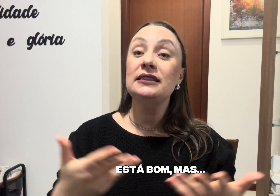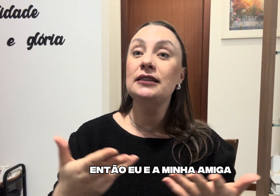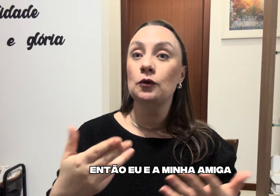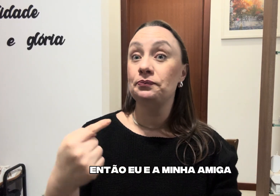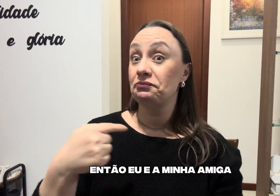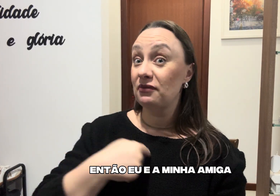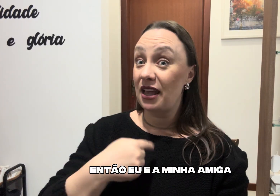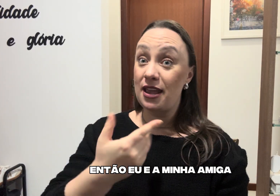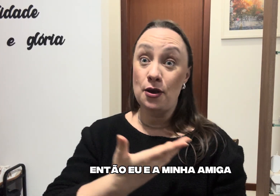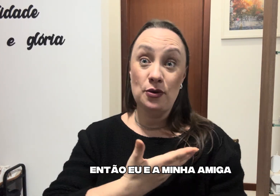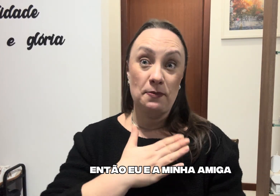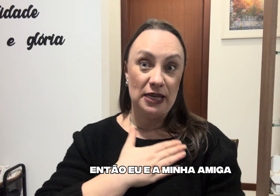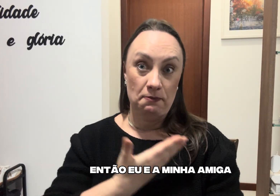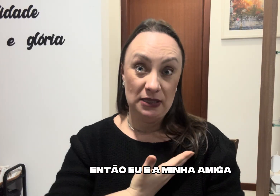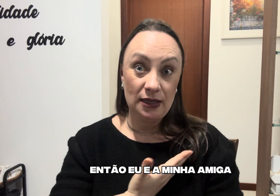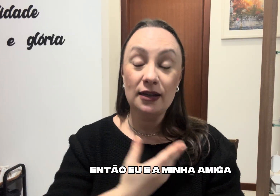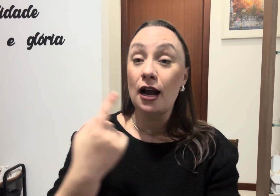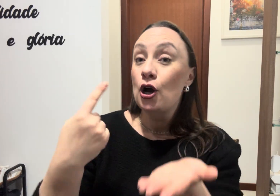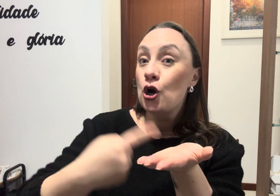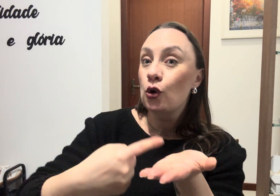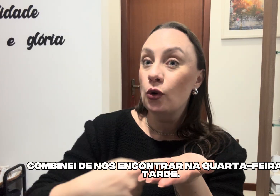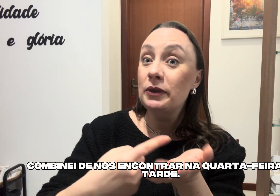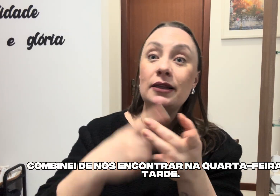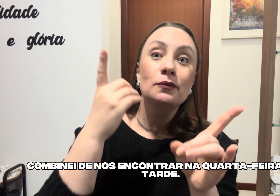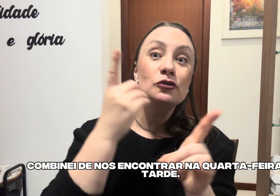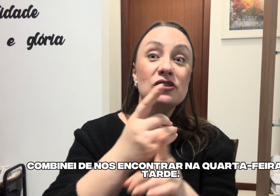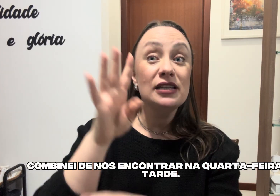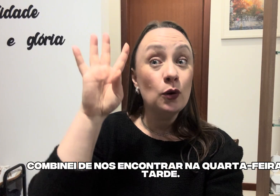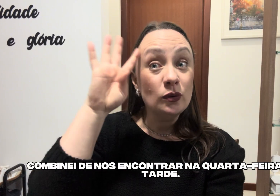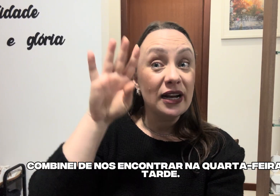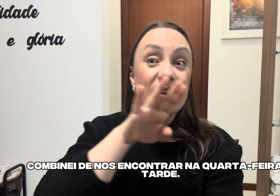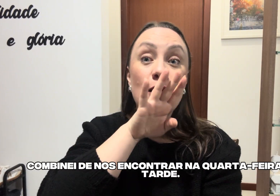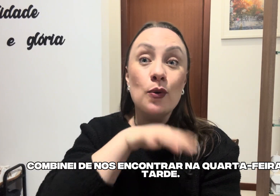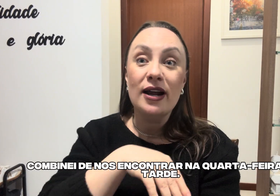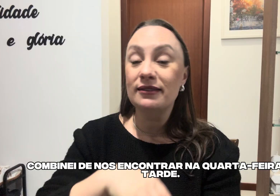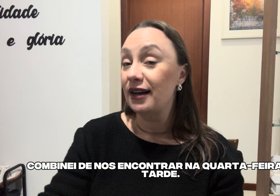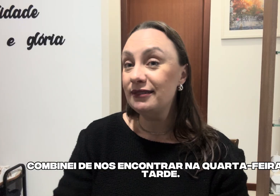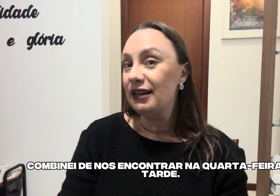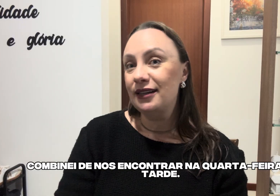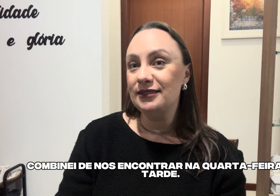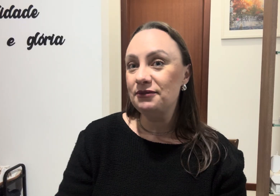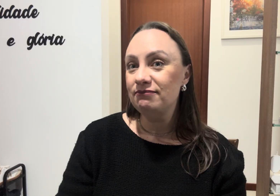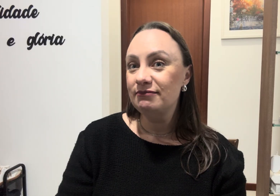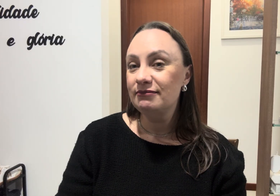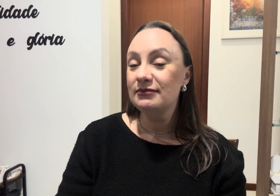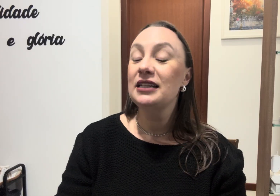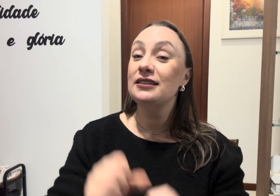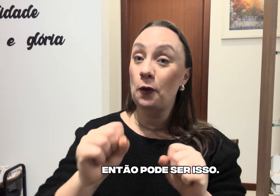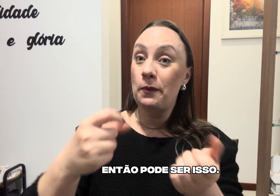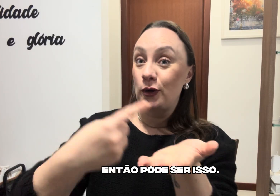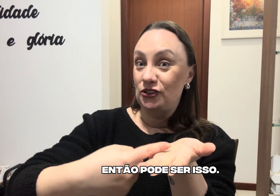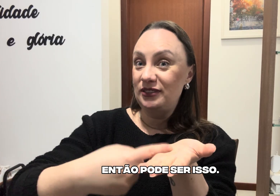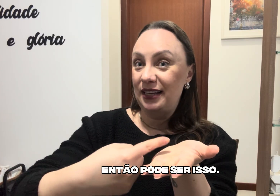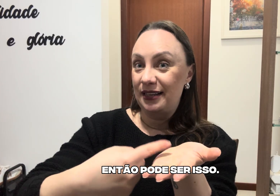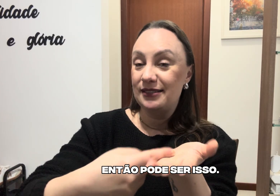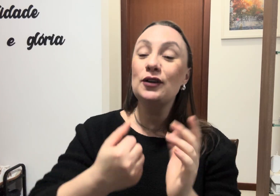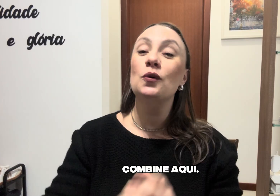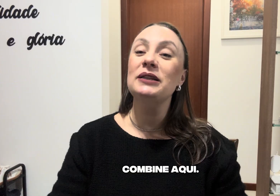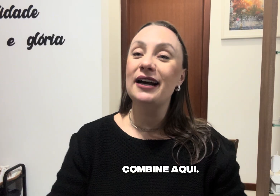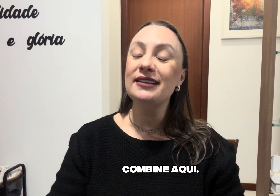então, eu e a minha amiga combinamos de se encontrar na quarta à tarde. Então, pode ser esse combinar aqui,